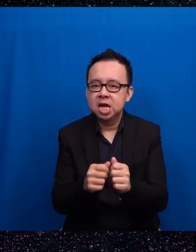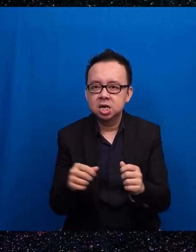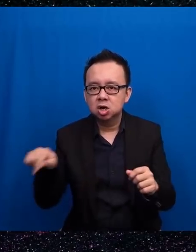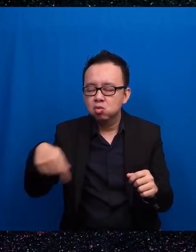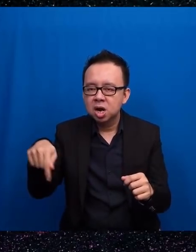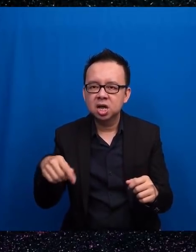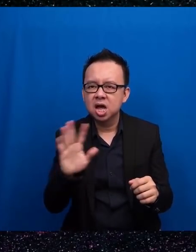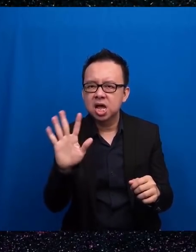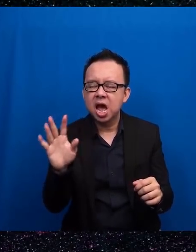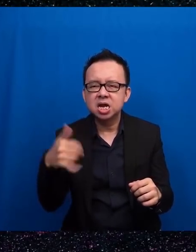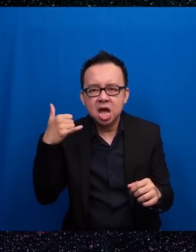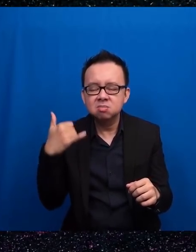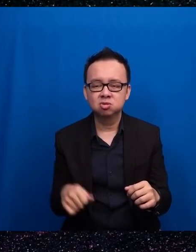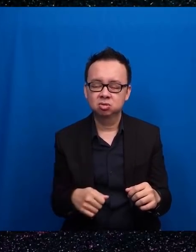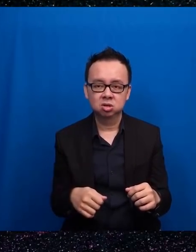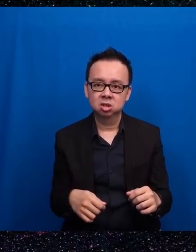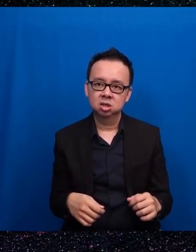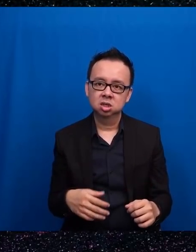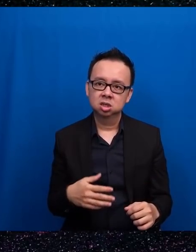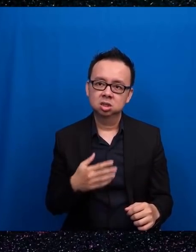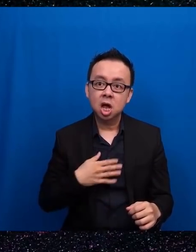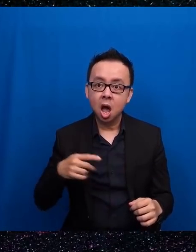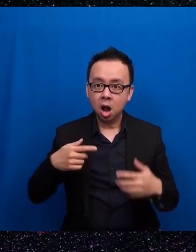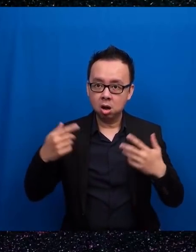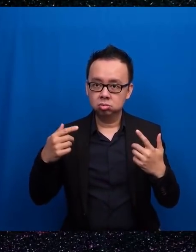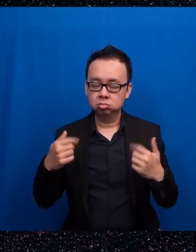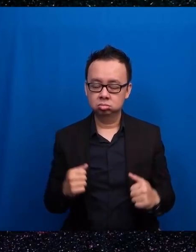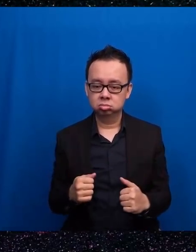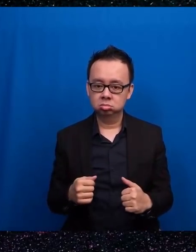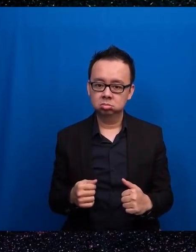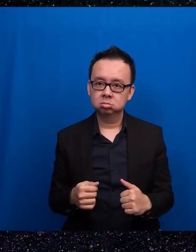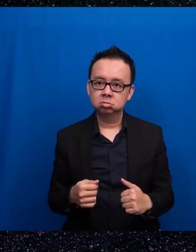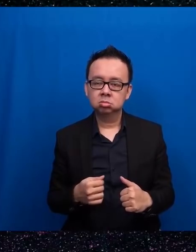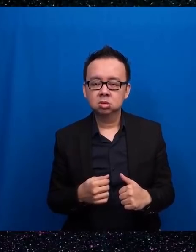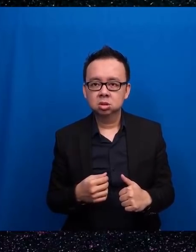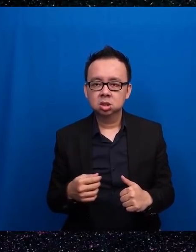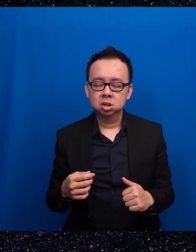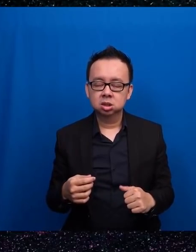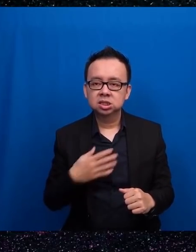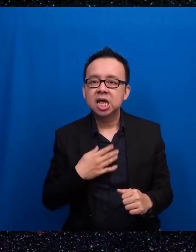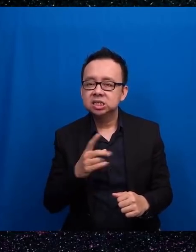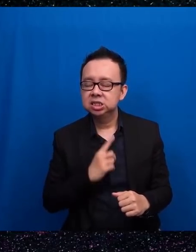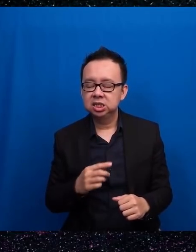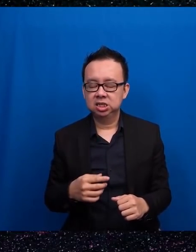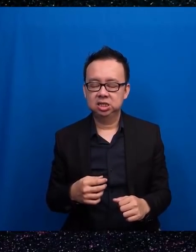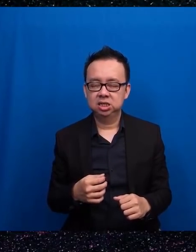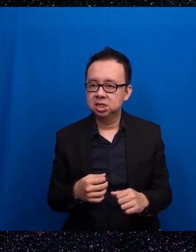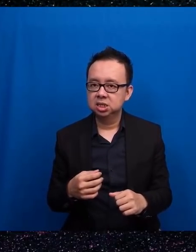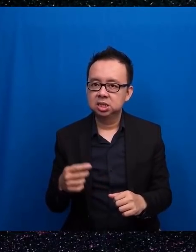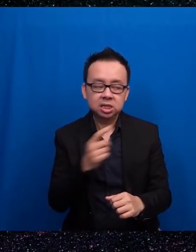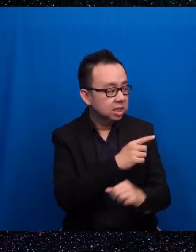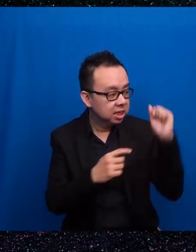kagum. Saya cuma 3 hari, tapi benar-benar sendiri. Kiri kanan saya nggak buka jendela, kiri kanan tuh